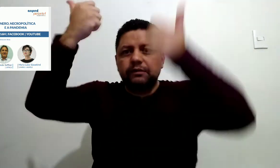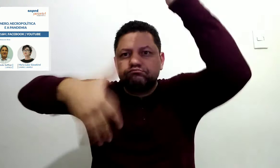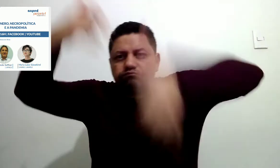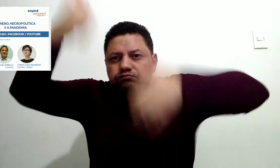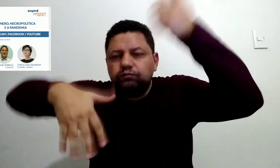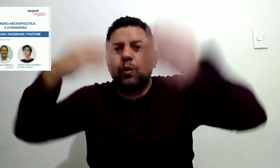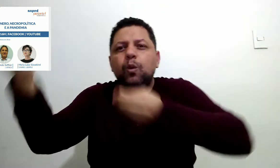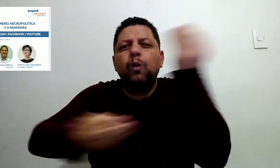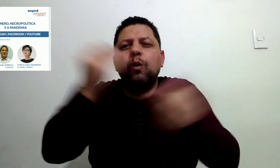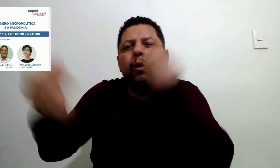Tchau!